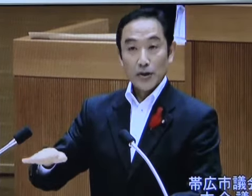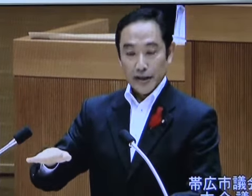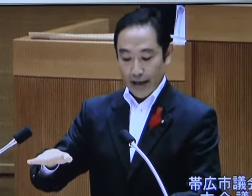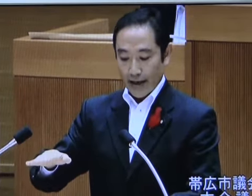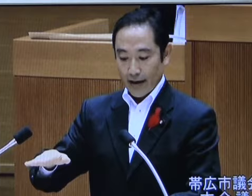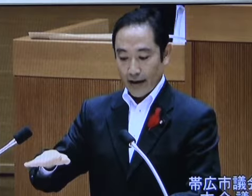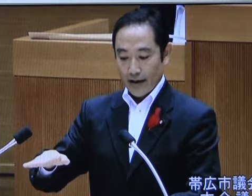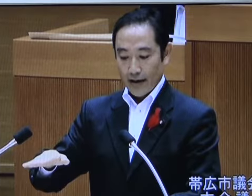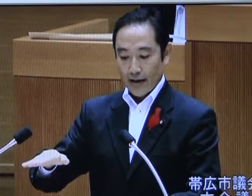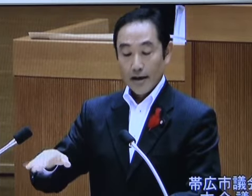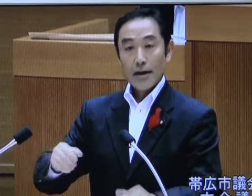において